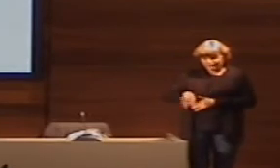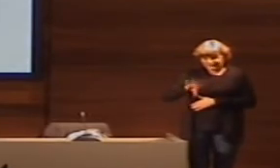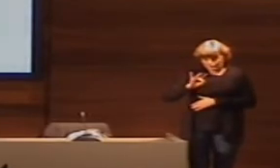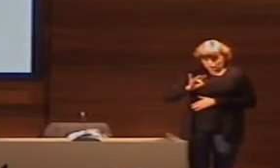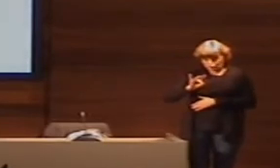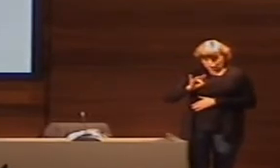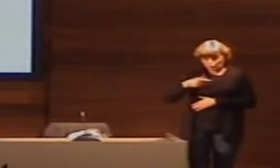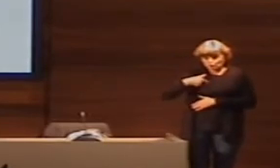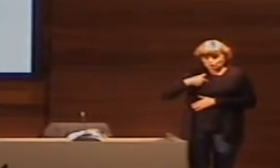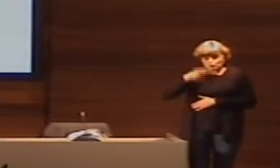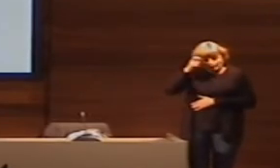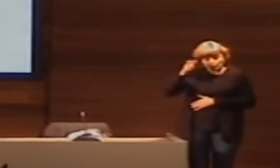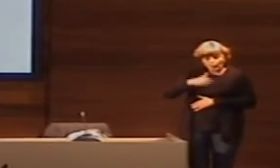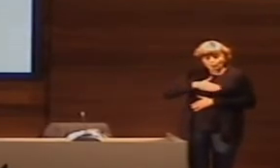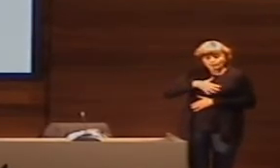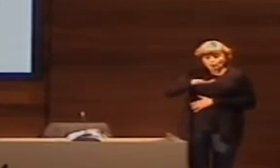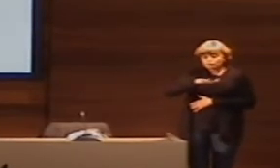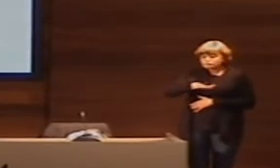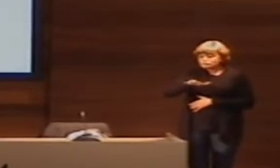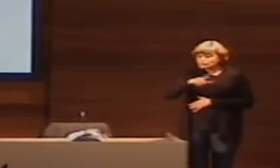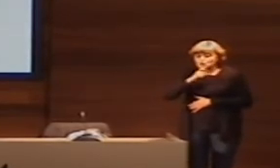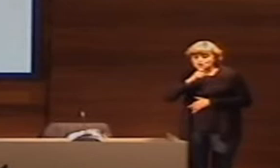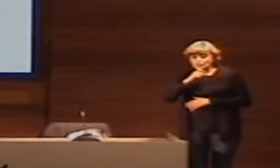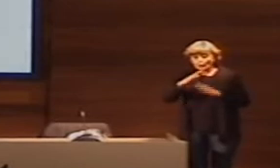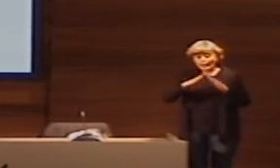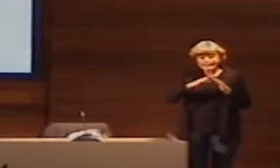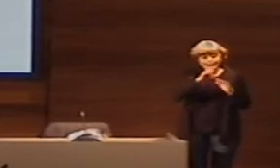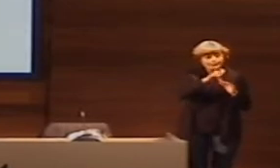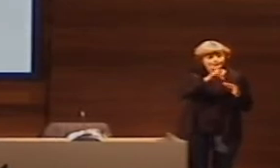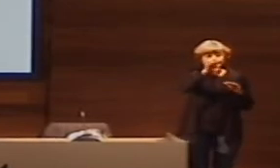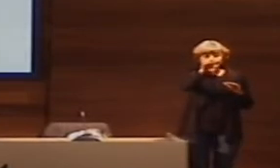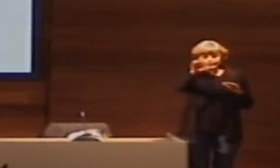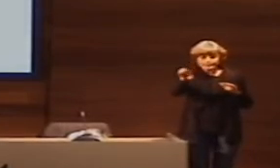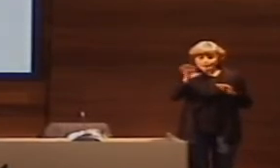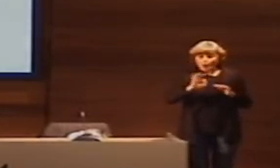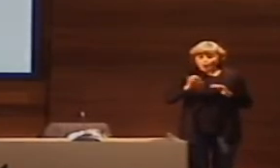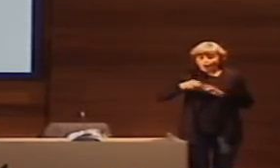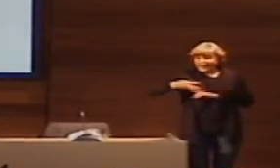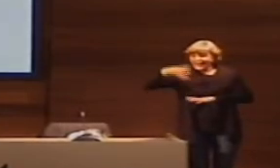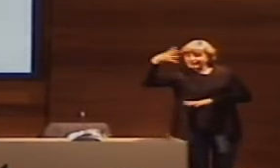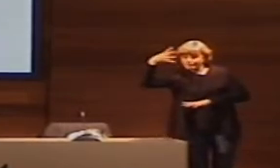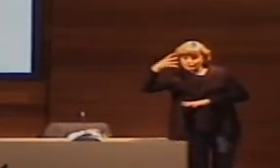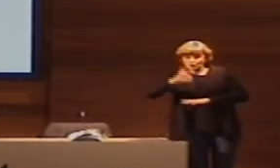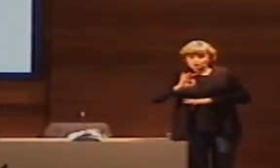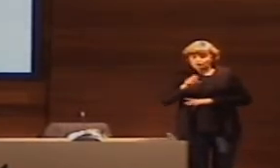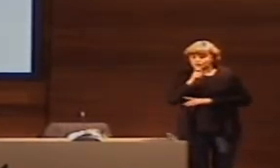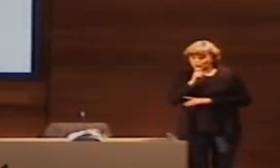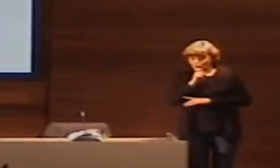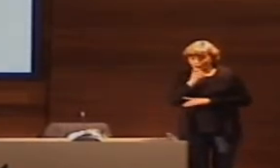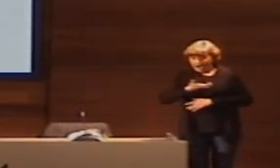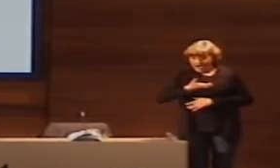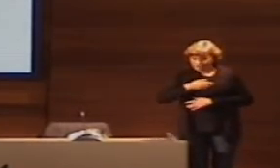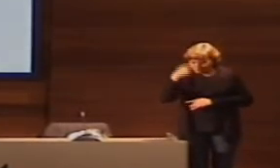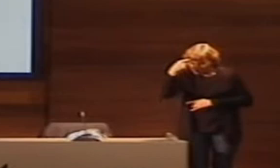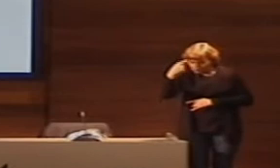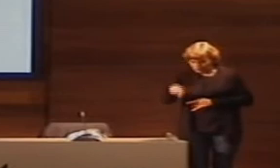en la toma de decisiones el ayuntamiento tiene que tomar en cuenta las circunstancias locales, socioeconómicas, pero sobre todo casi la que condiciona